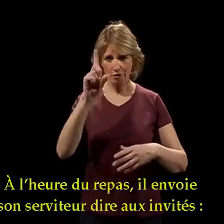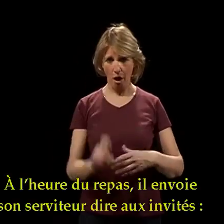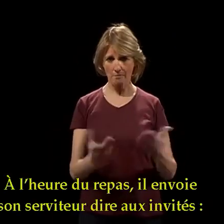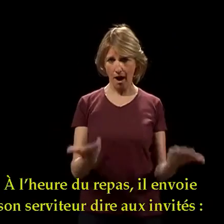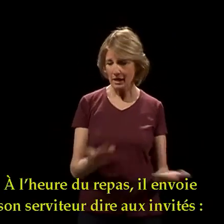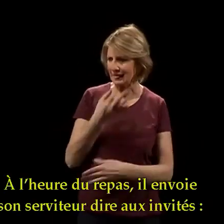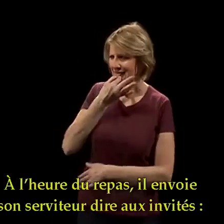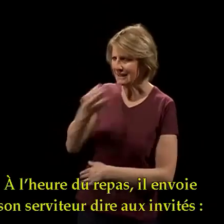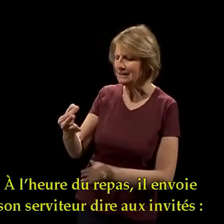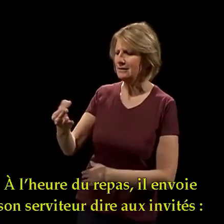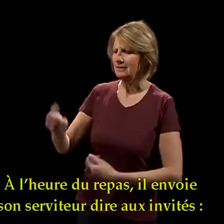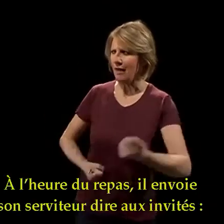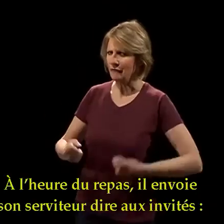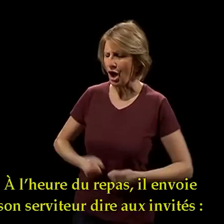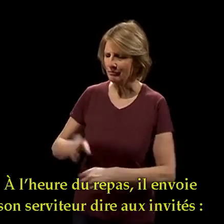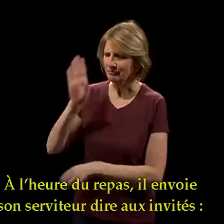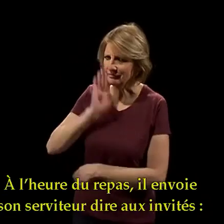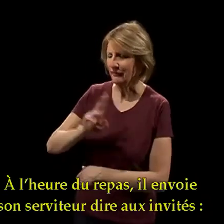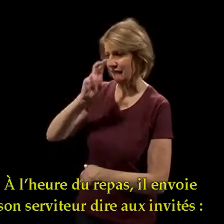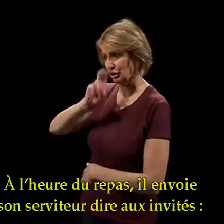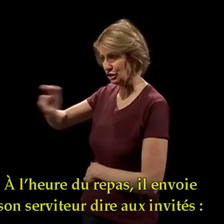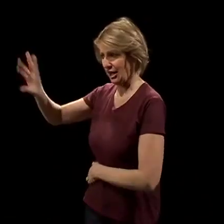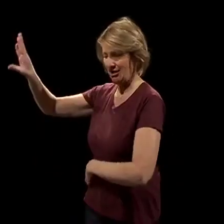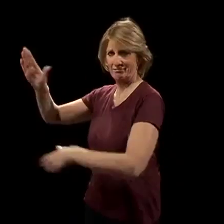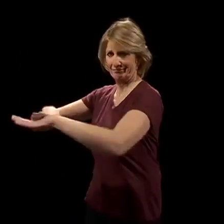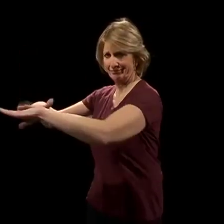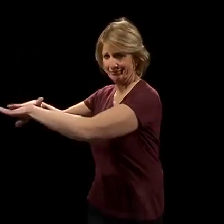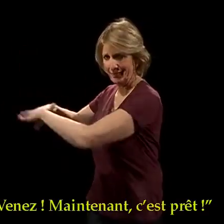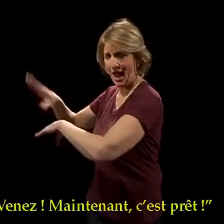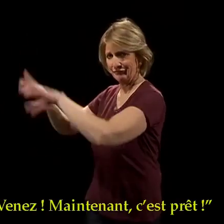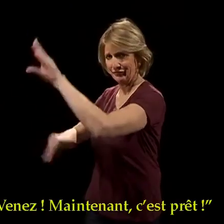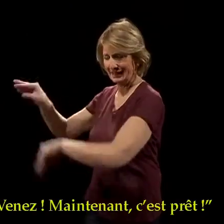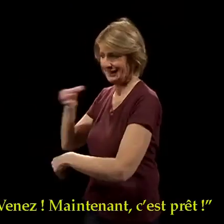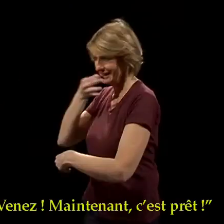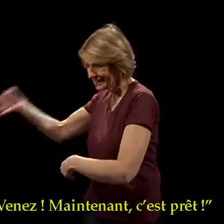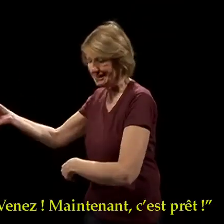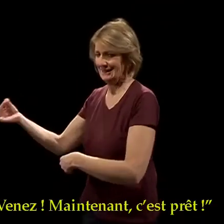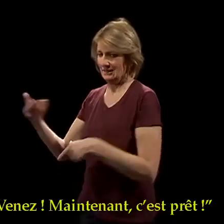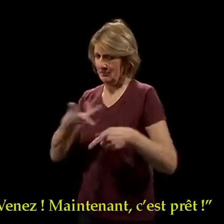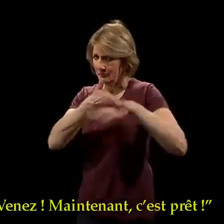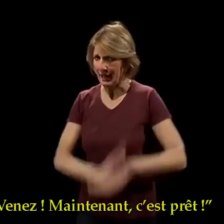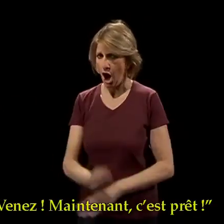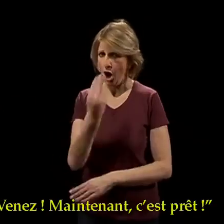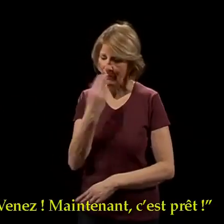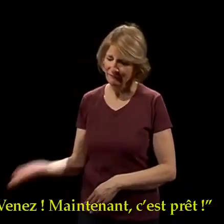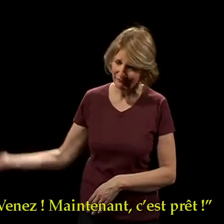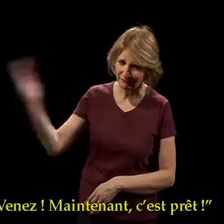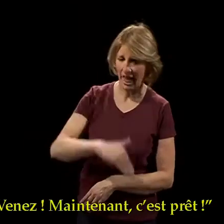À l'heure du repas, il envoie son serviteur dire aux invités, « Venez, maintenant, c'est prêt.